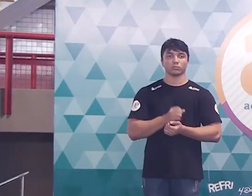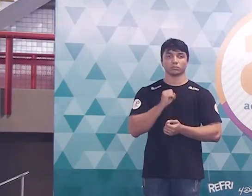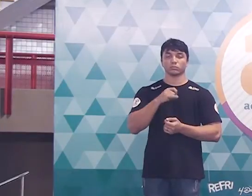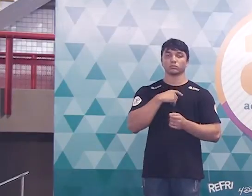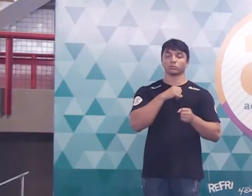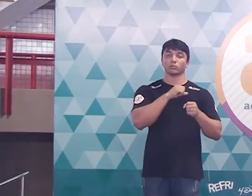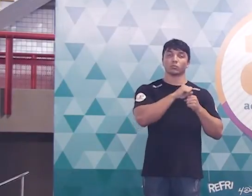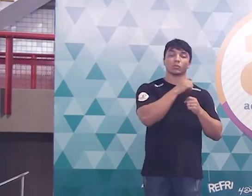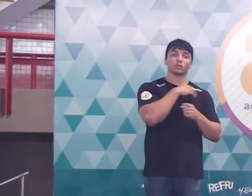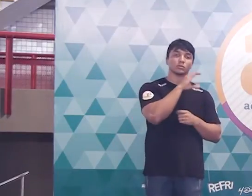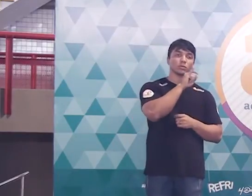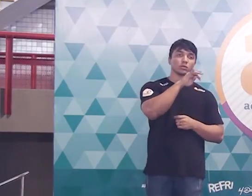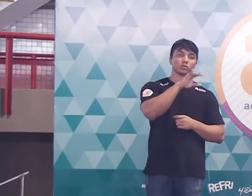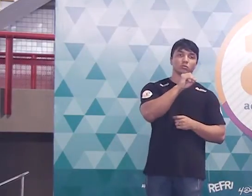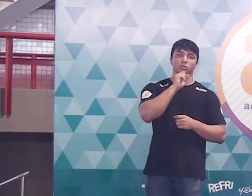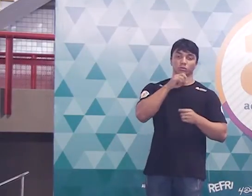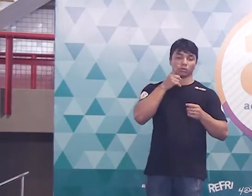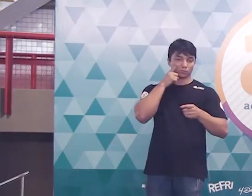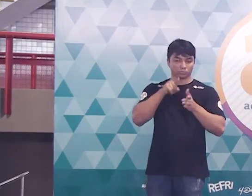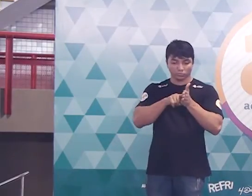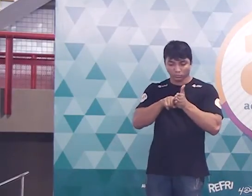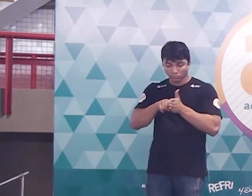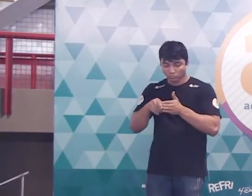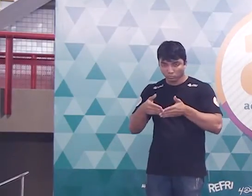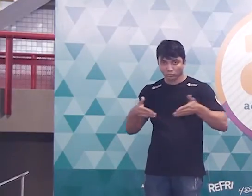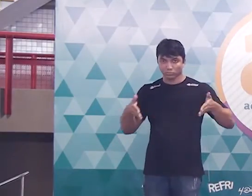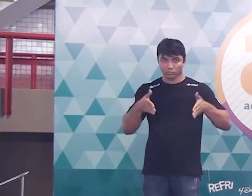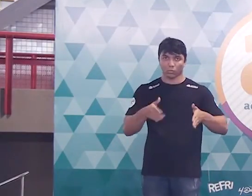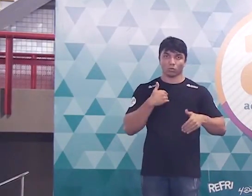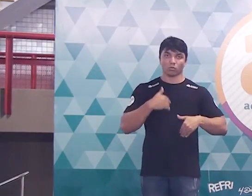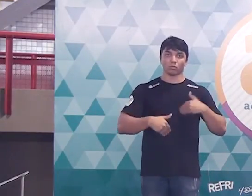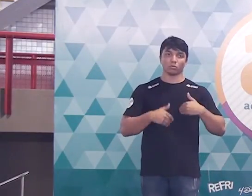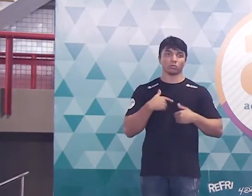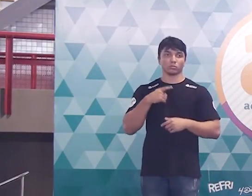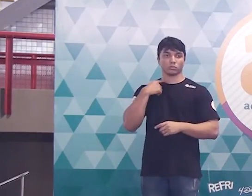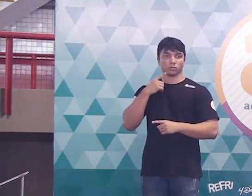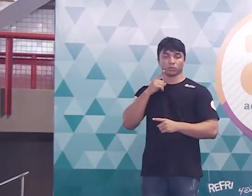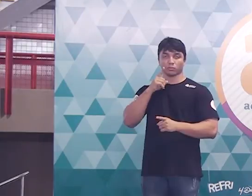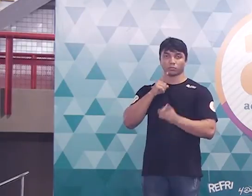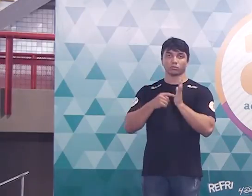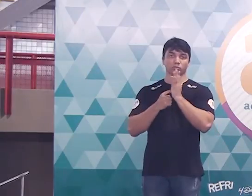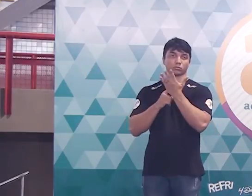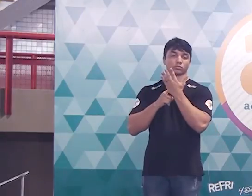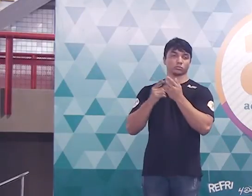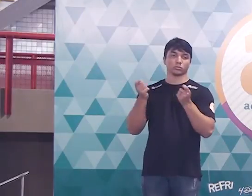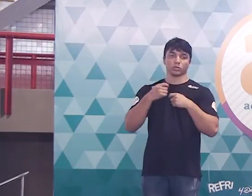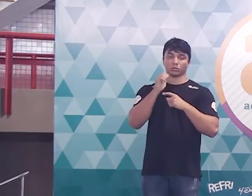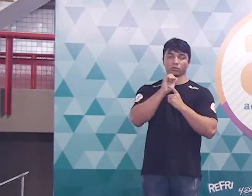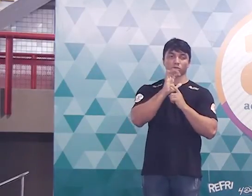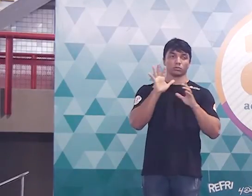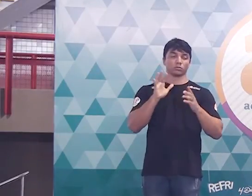Acusa, sem dúvida. Porque você interrompe a cadeia transportadora de elétrons. Aí é visível.